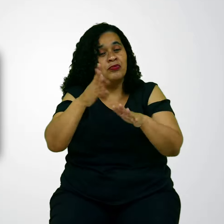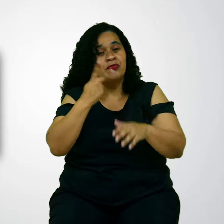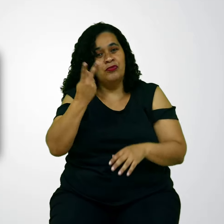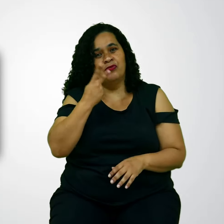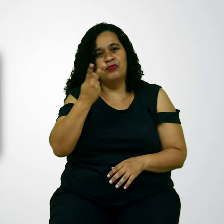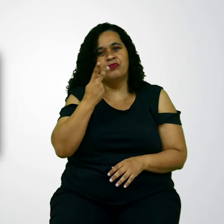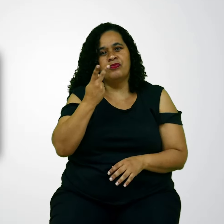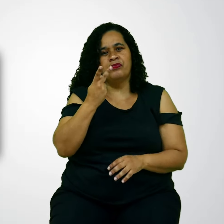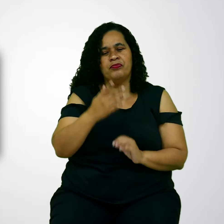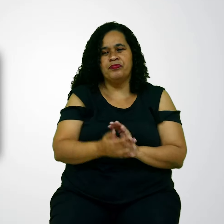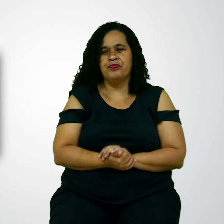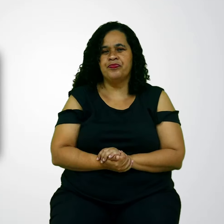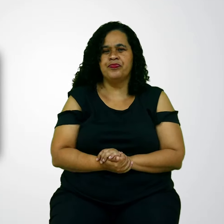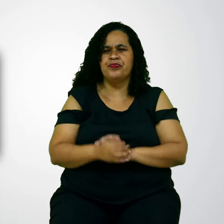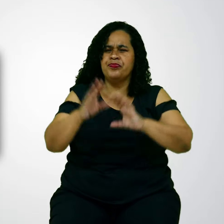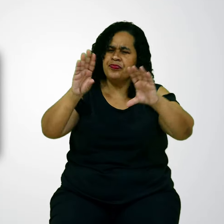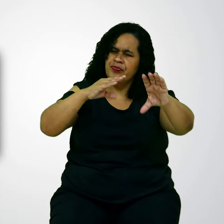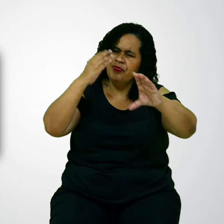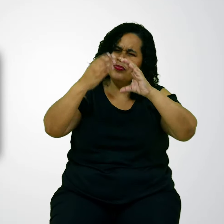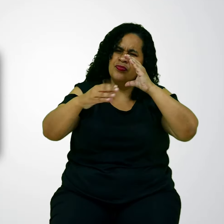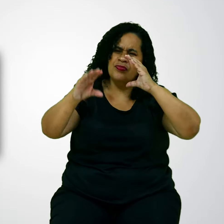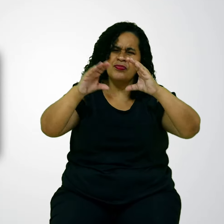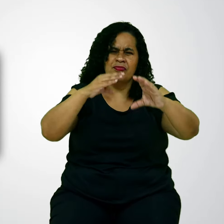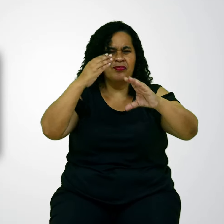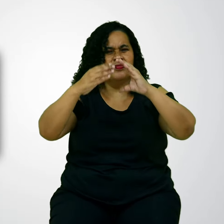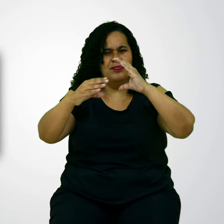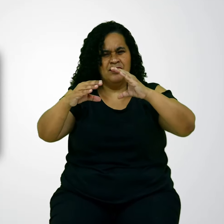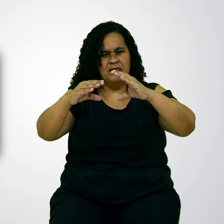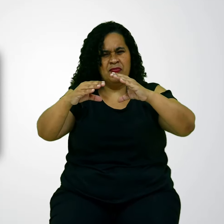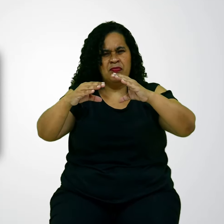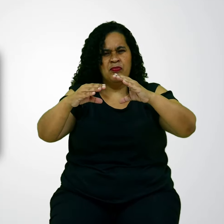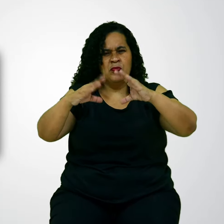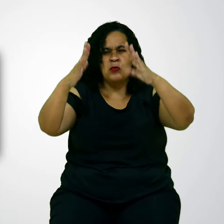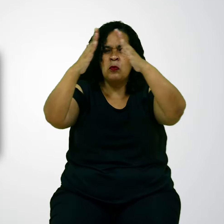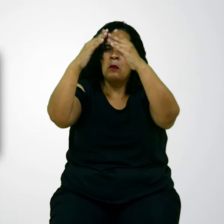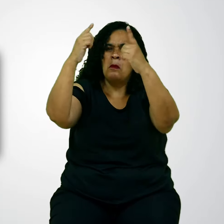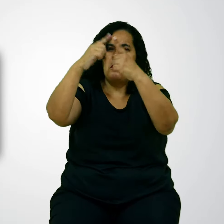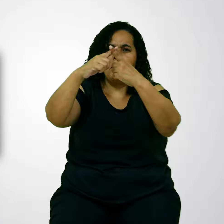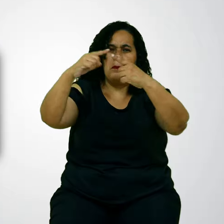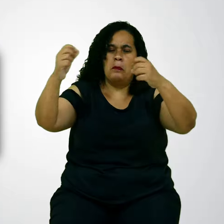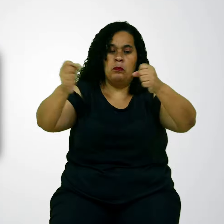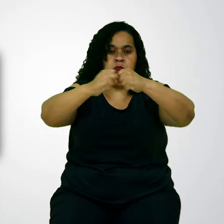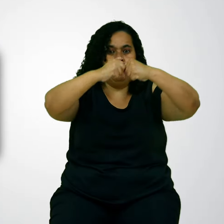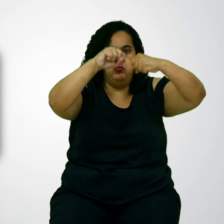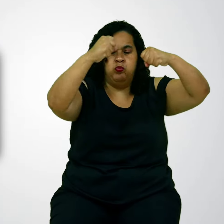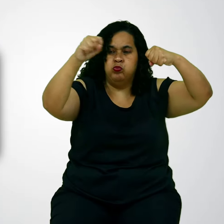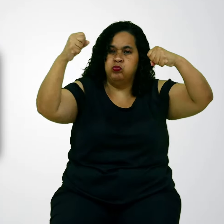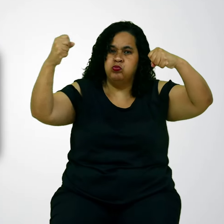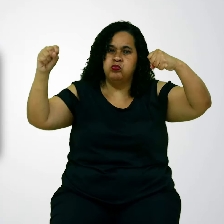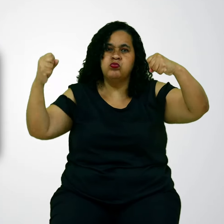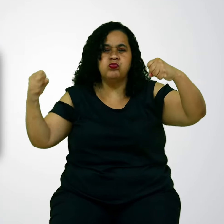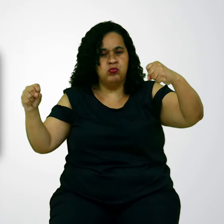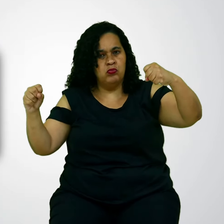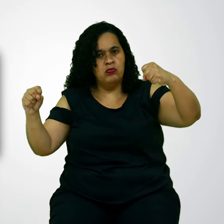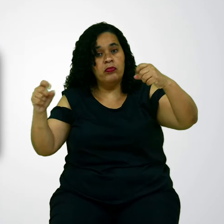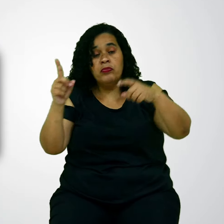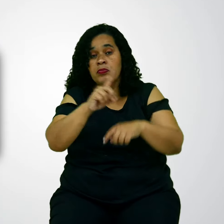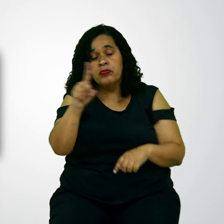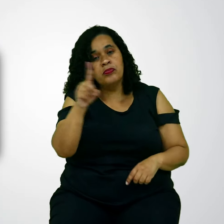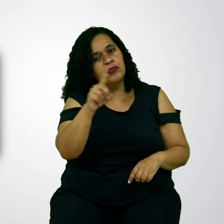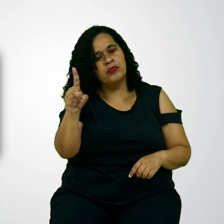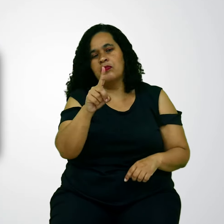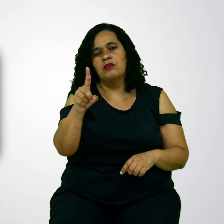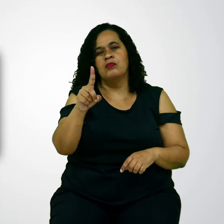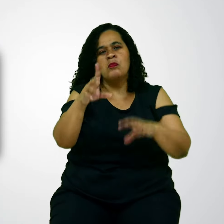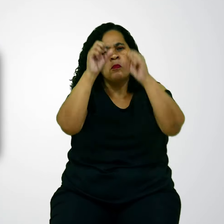está cantando na catedral. Não, pode ser numa igrejinha, pode ser numa praça, pode ser até no bar Sangue no Osso. Quando o Espírito vem com poder, ele